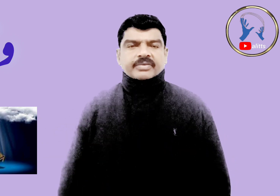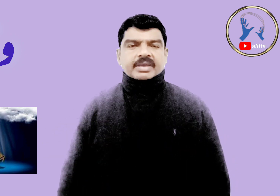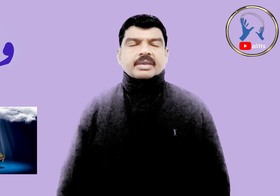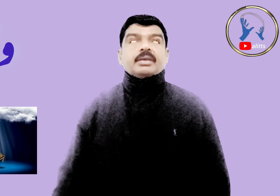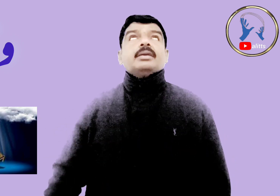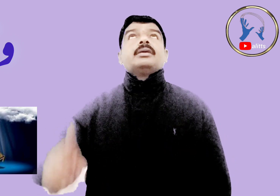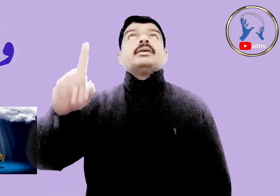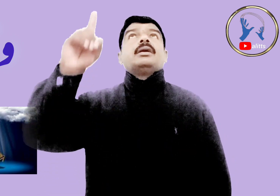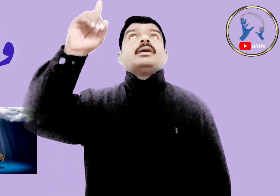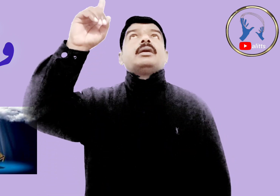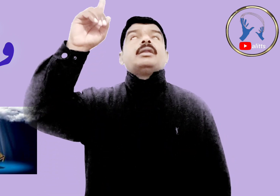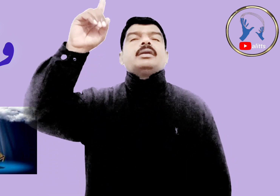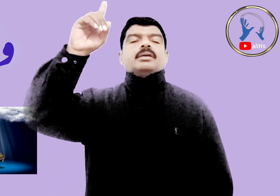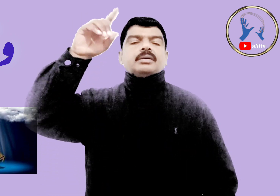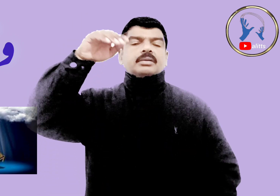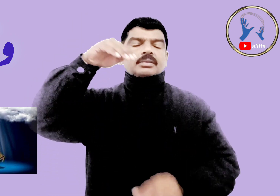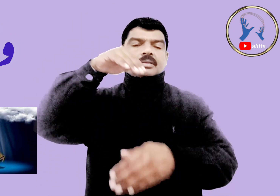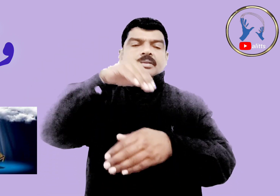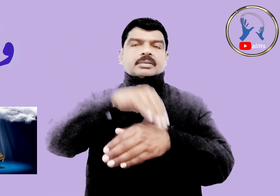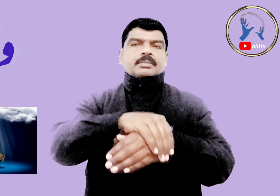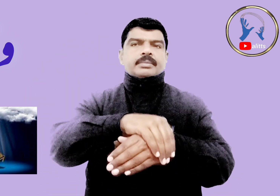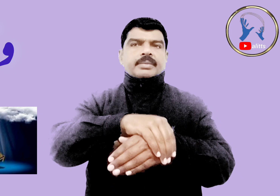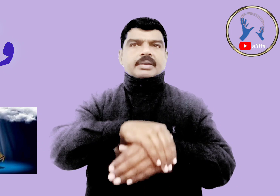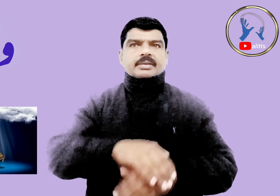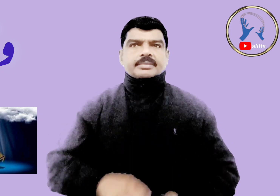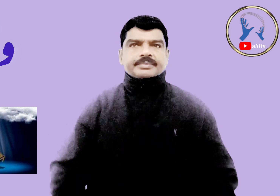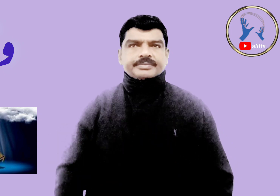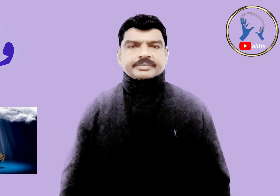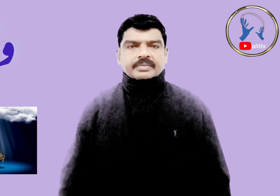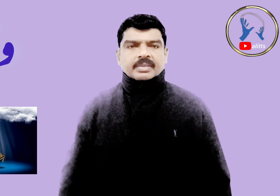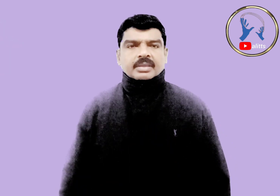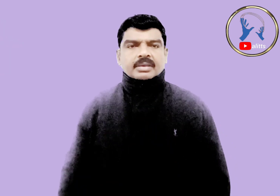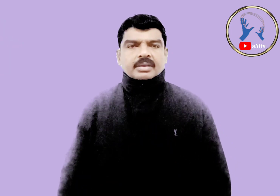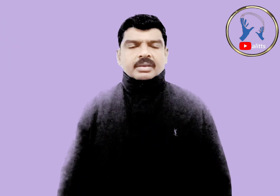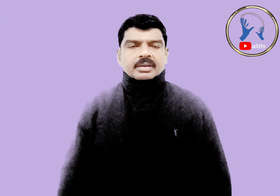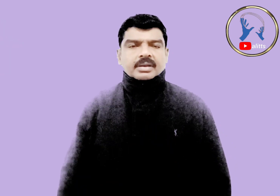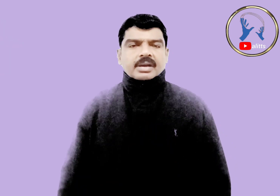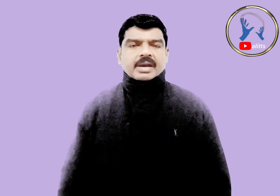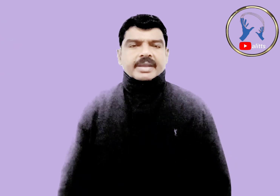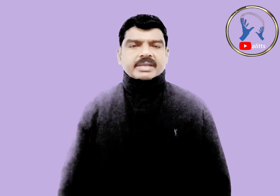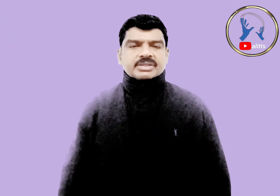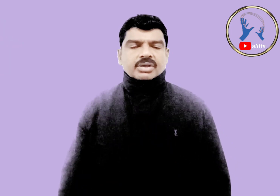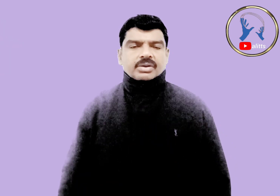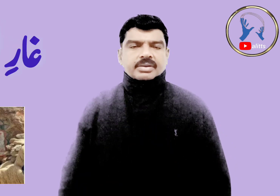वही अल्लाह का पैगाम। गारे सौर